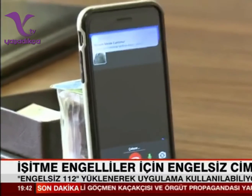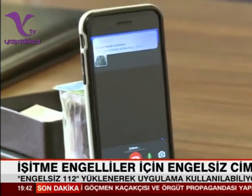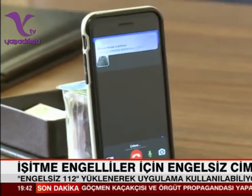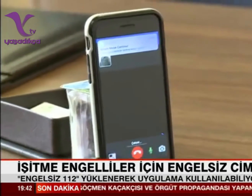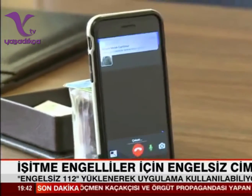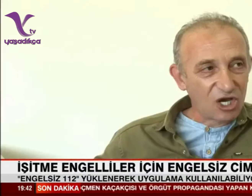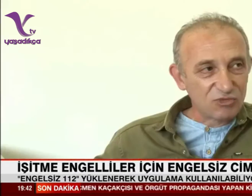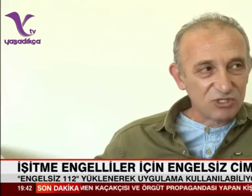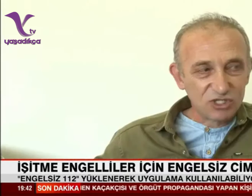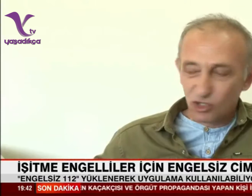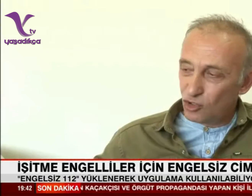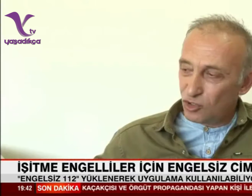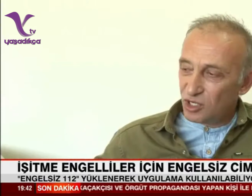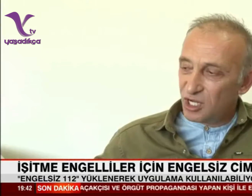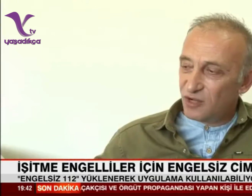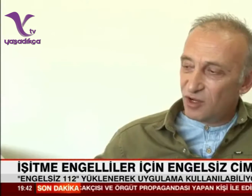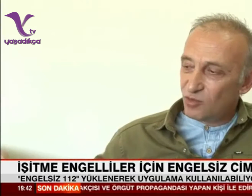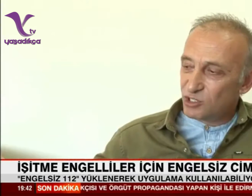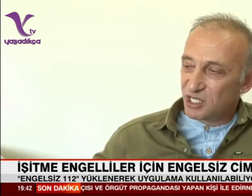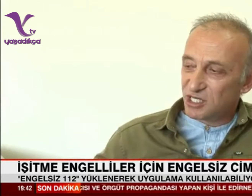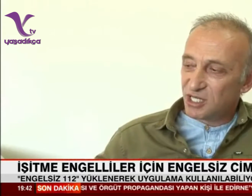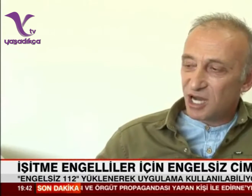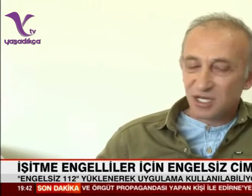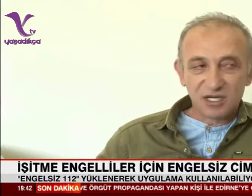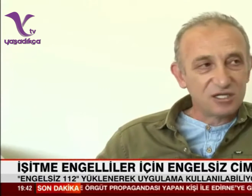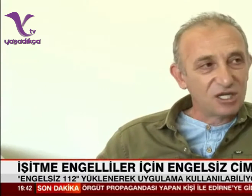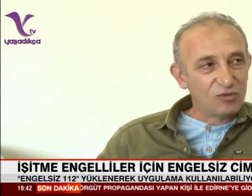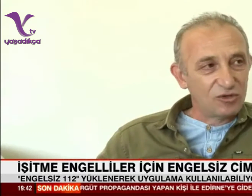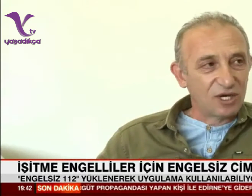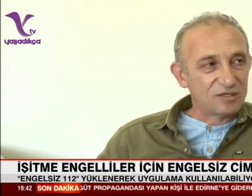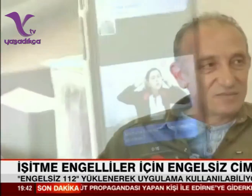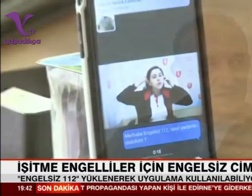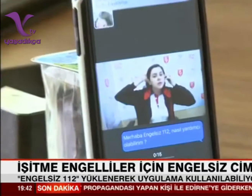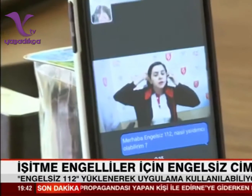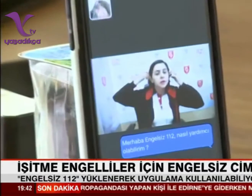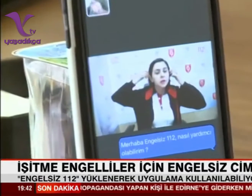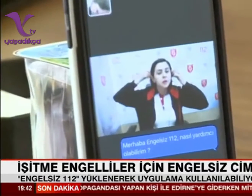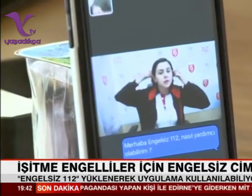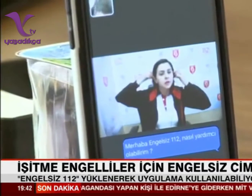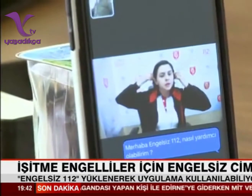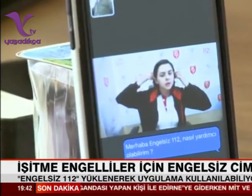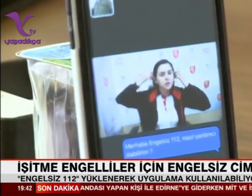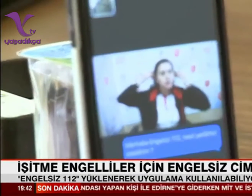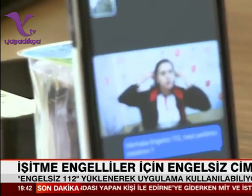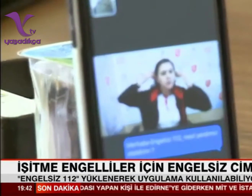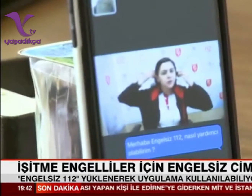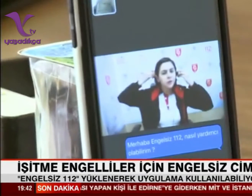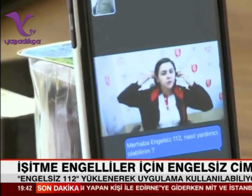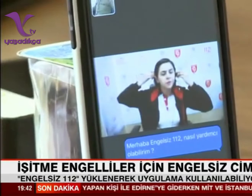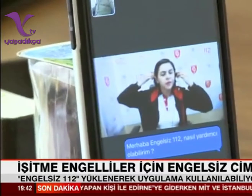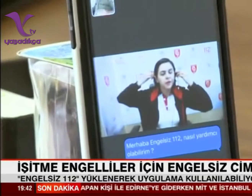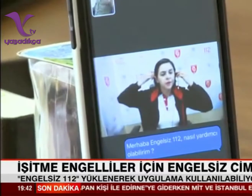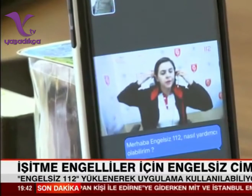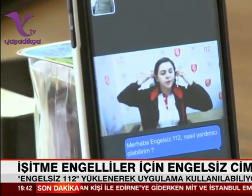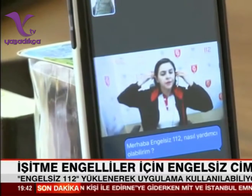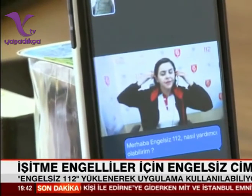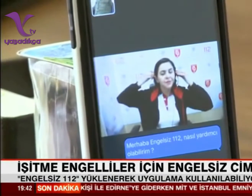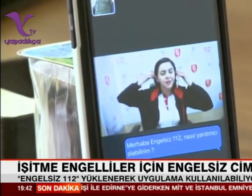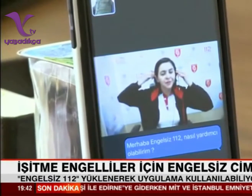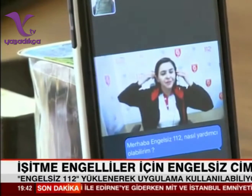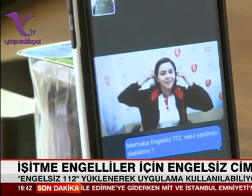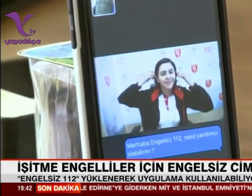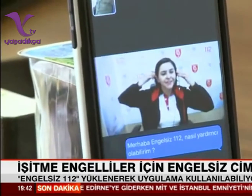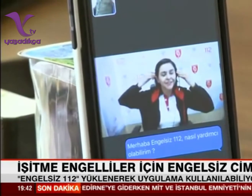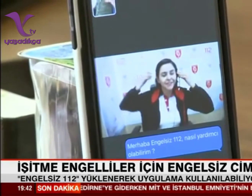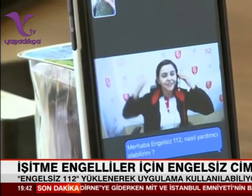olarak tercümanı çıkıyor ve bu şekilde dertlerini anlatabiliyor tercümanım karşıma çıktı Merhaba